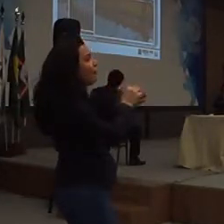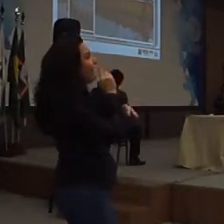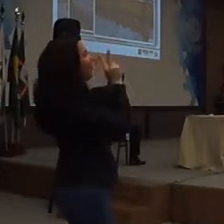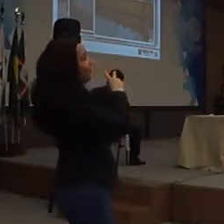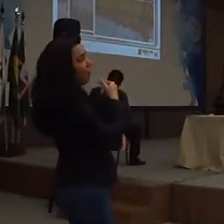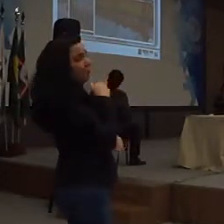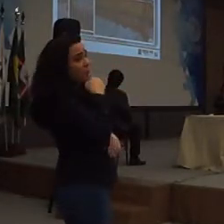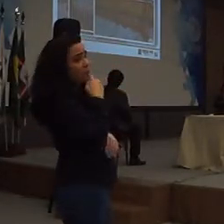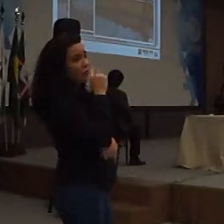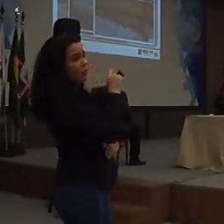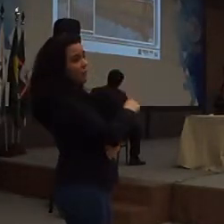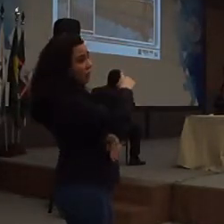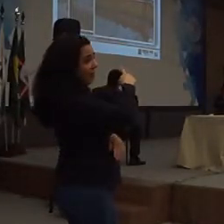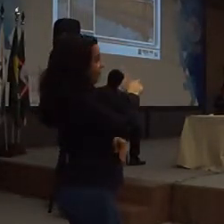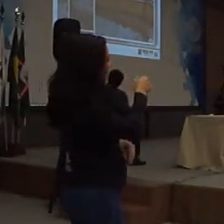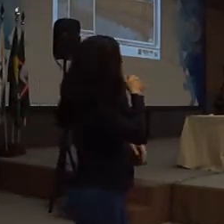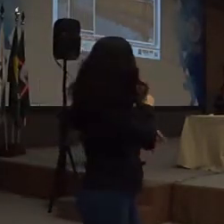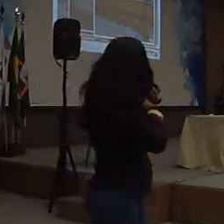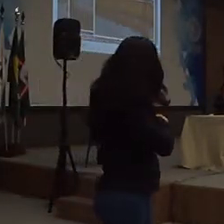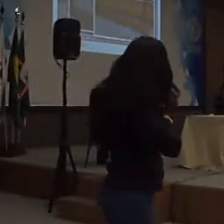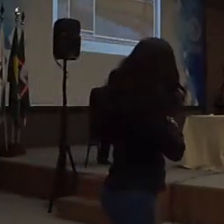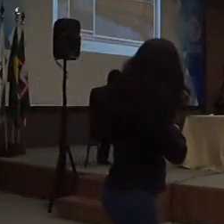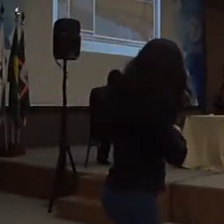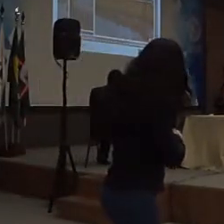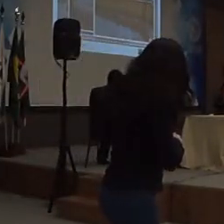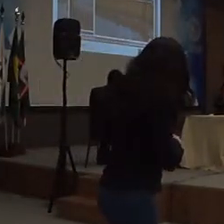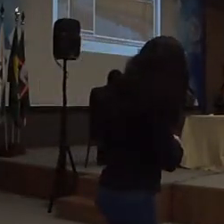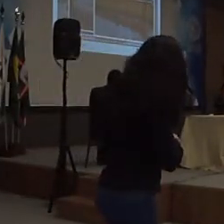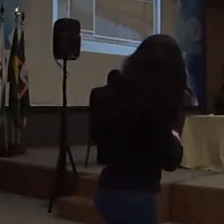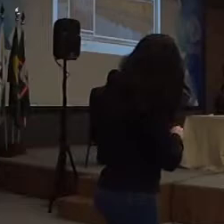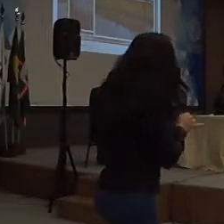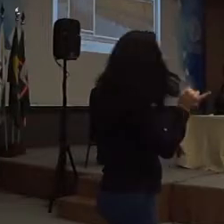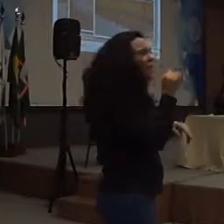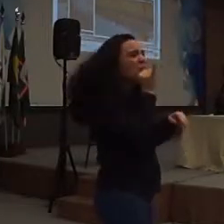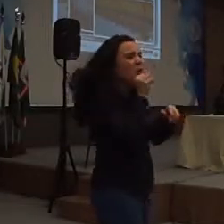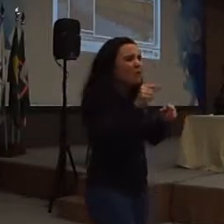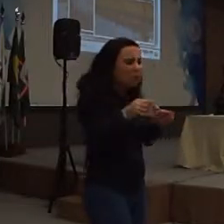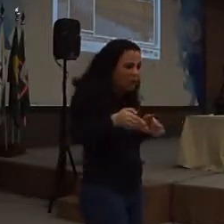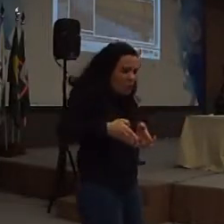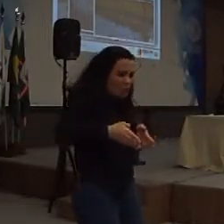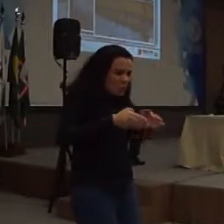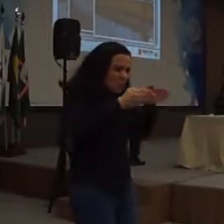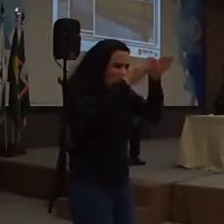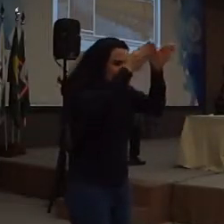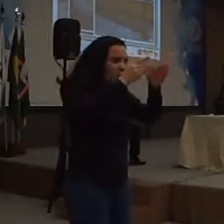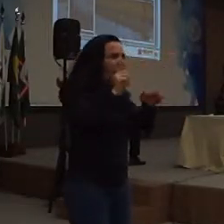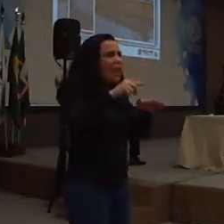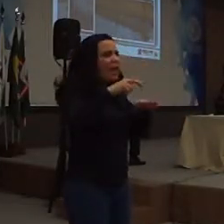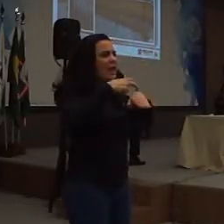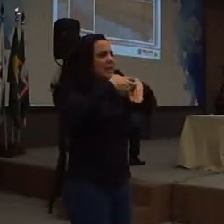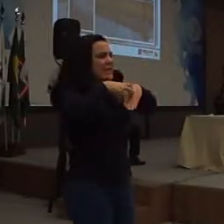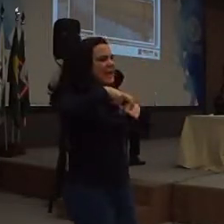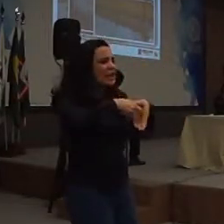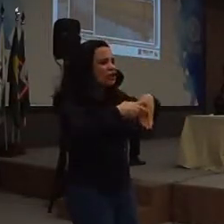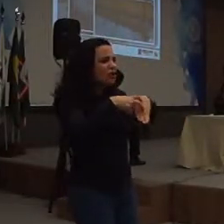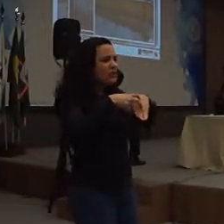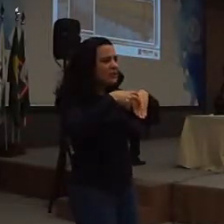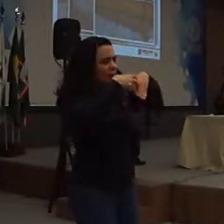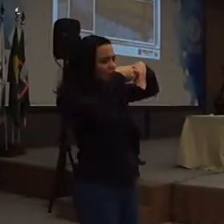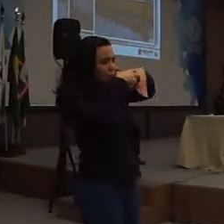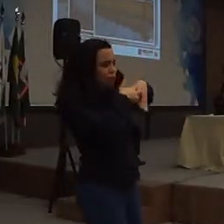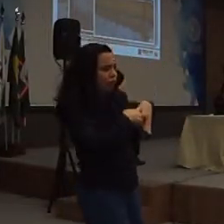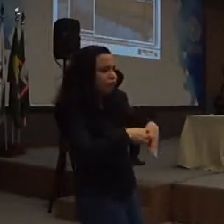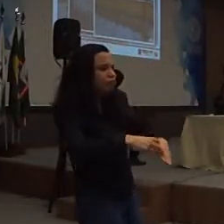de 30%, dá para descer de bicicleta, com rodagem, né, com skate, e assim, em plena cidade